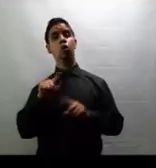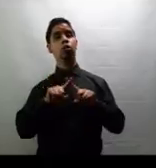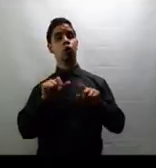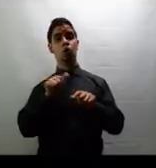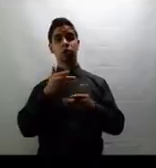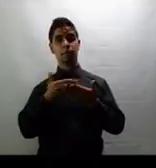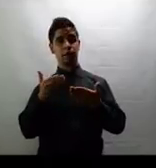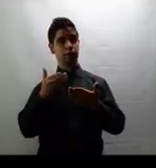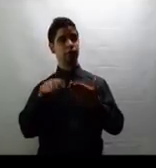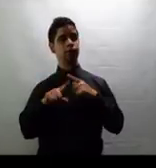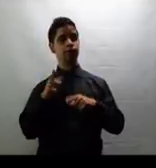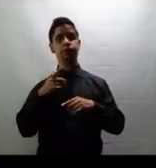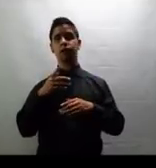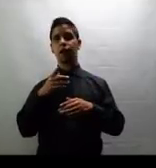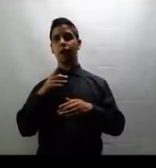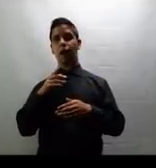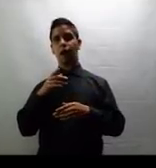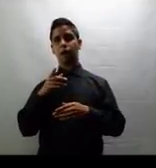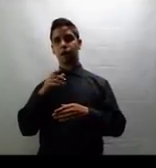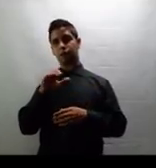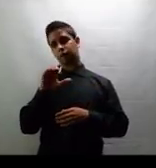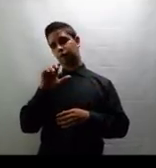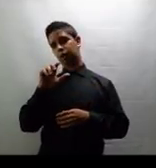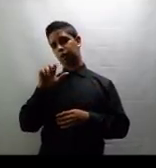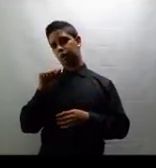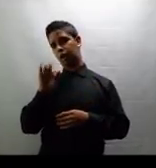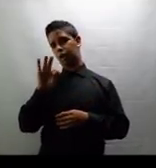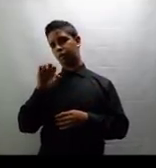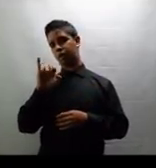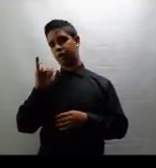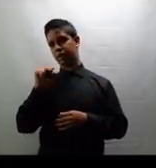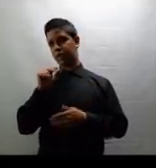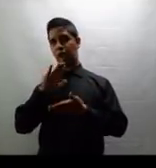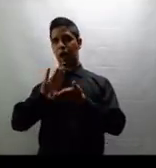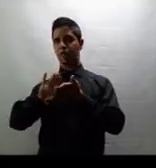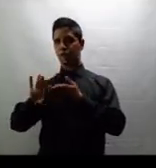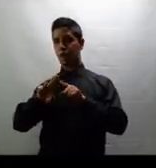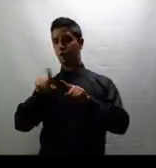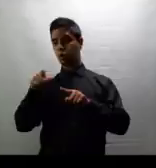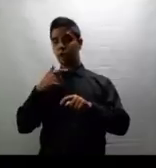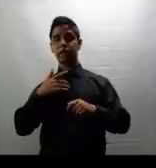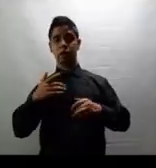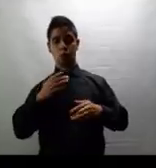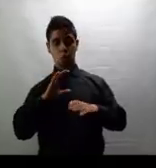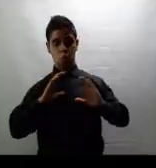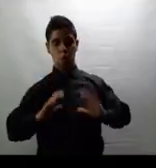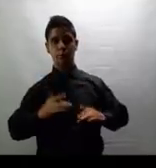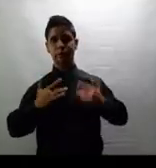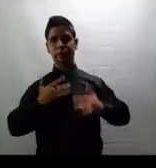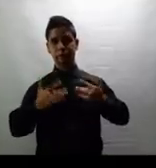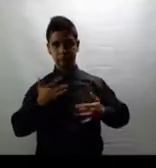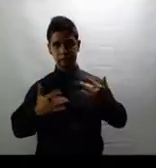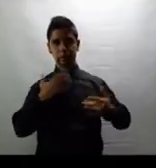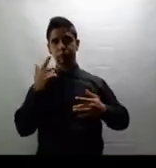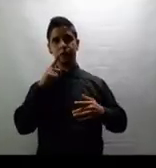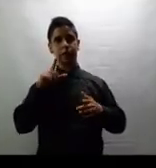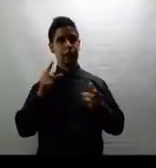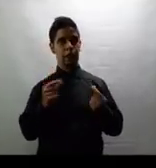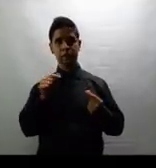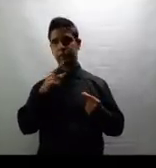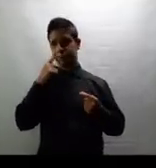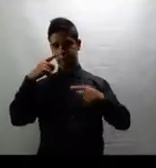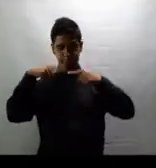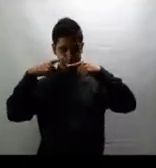otros temas la cafeína acelerará su cuerpo y será el combustible que los pensamientos ansiosos